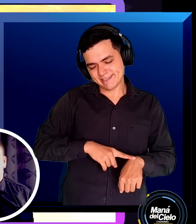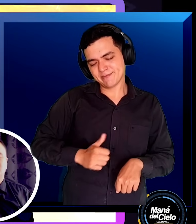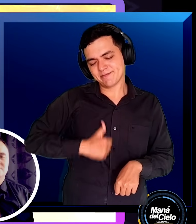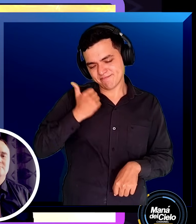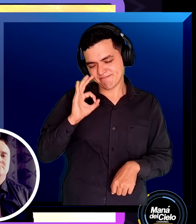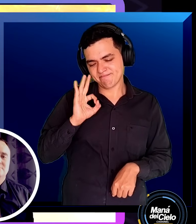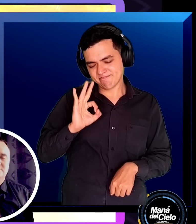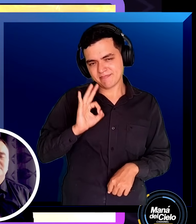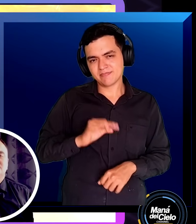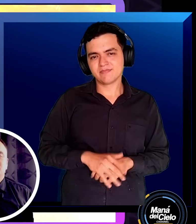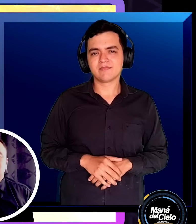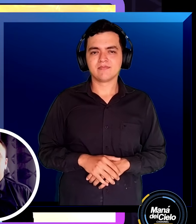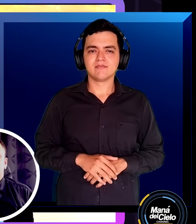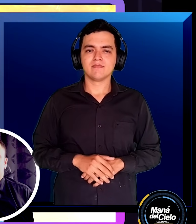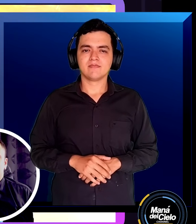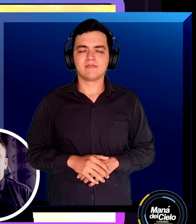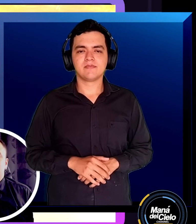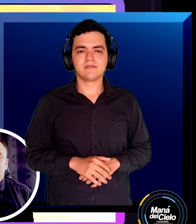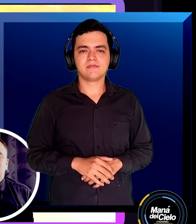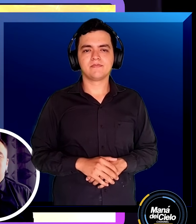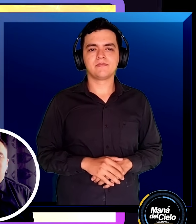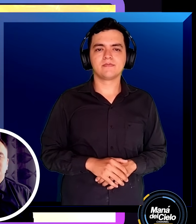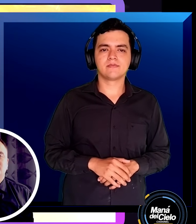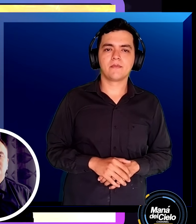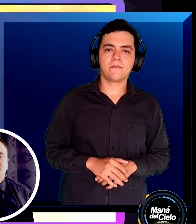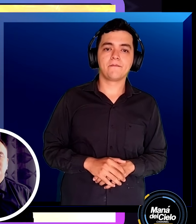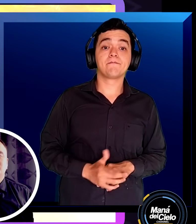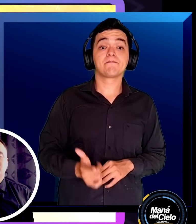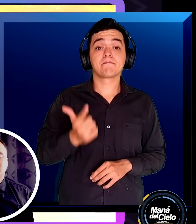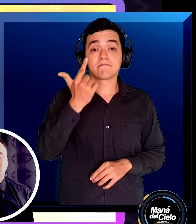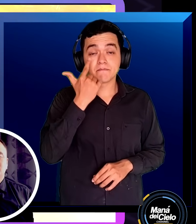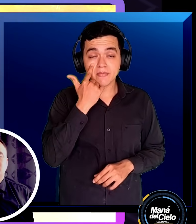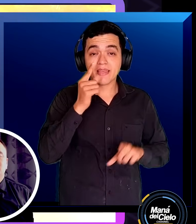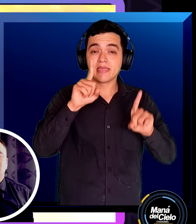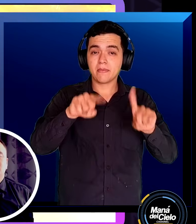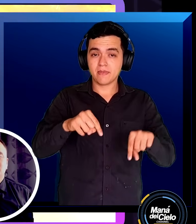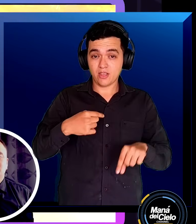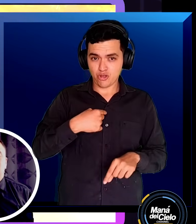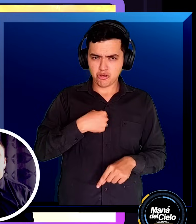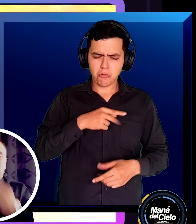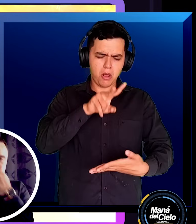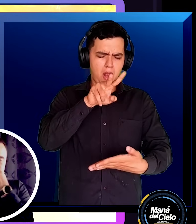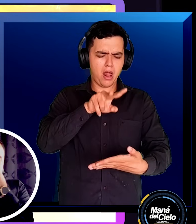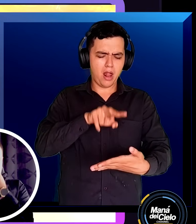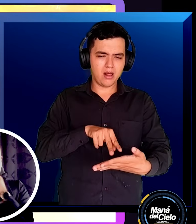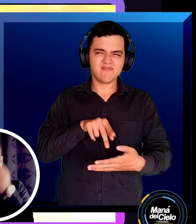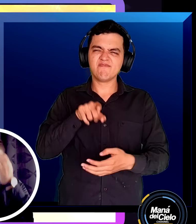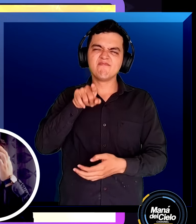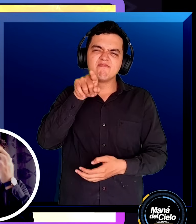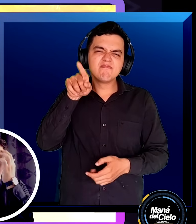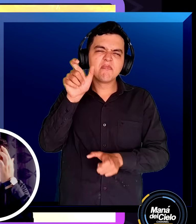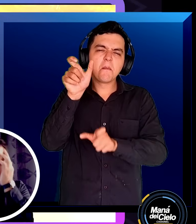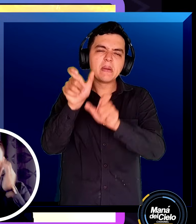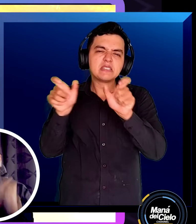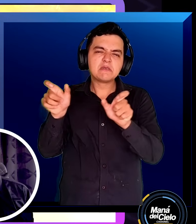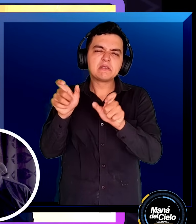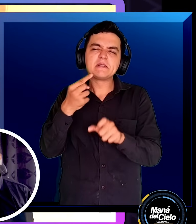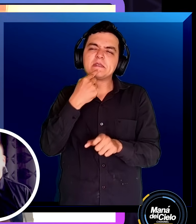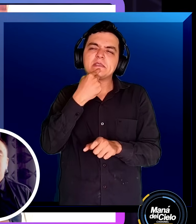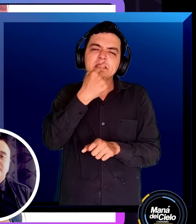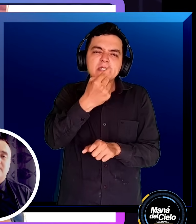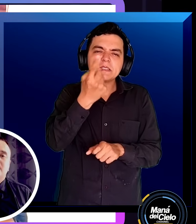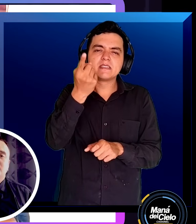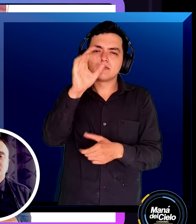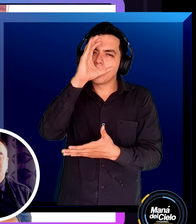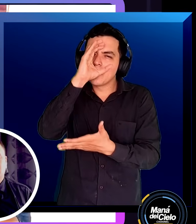un WhatsApp para comunicarme. Yo no tengo canales. Yo nunca llego a un lugar, coloquen mis enseñanzas,